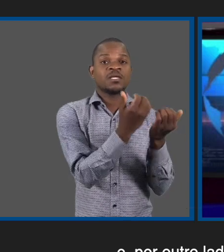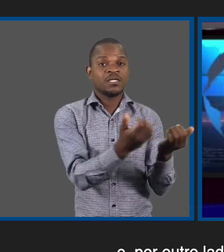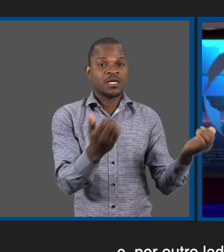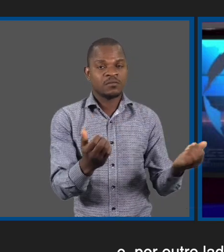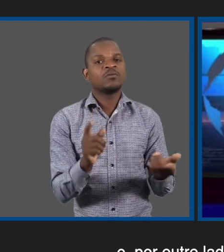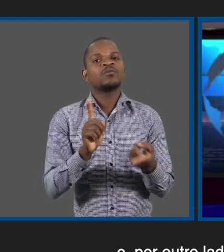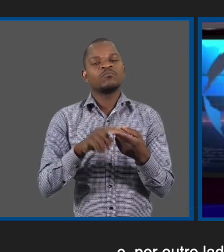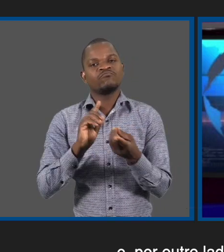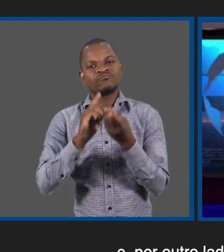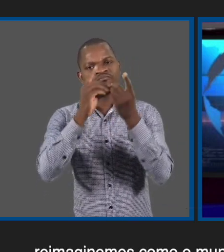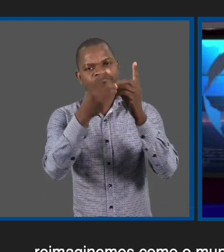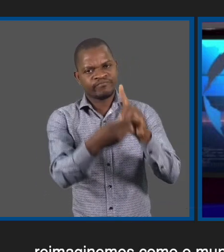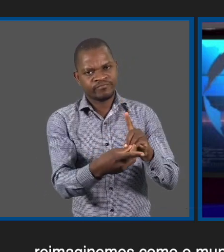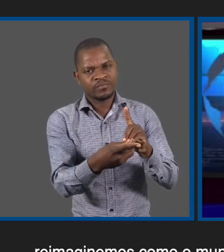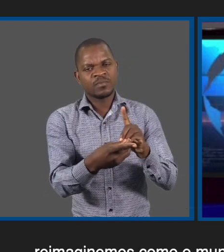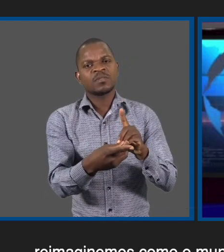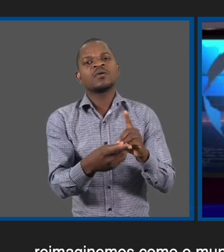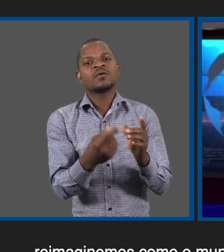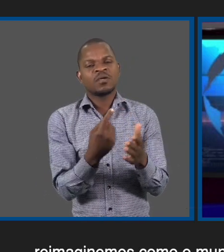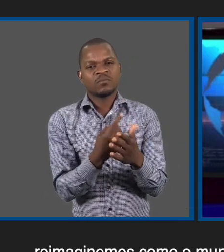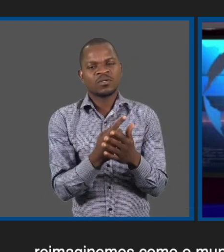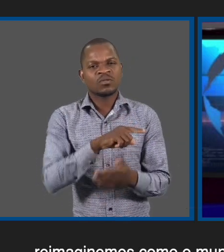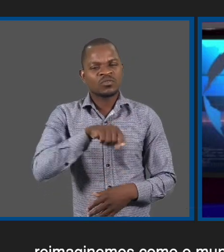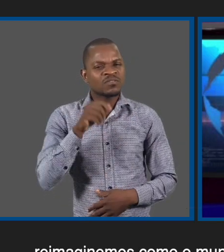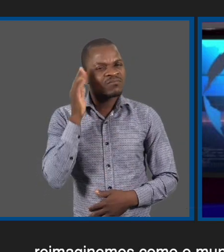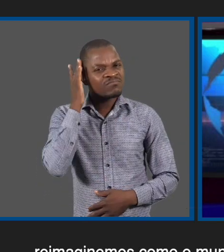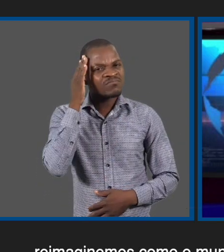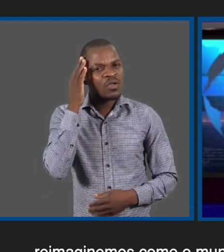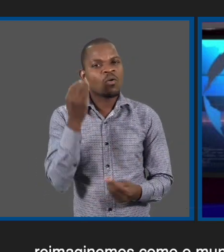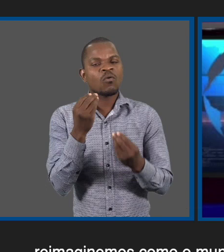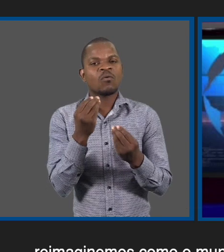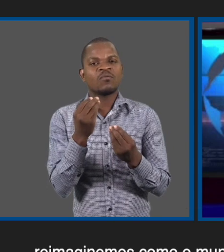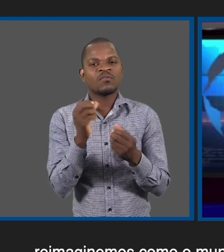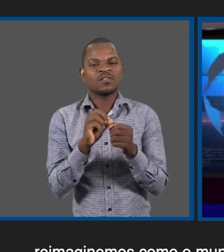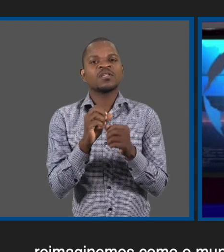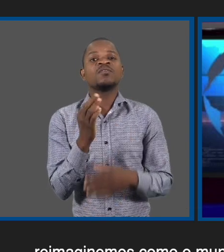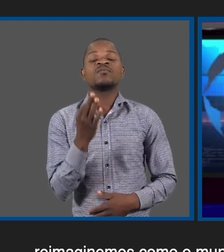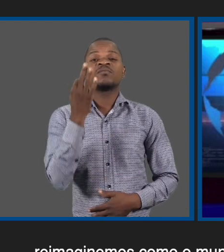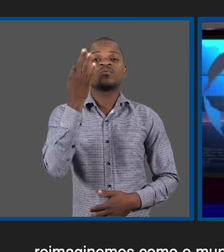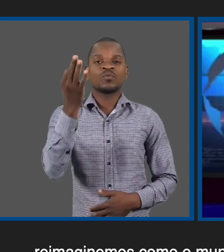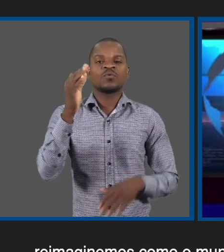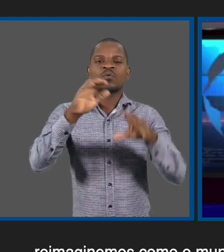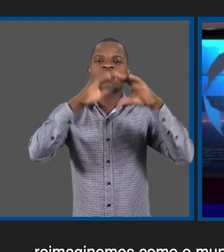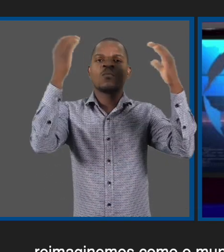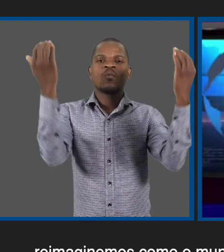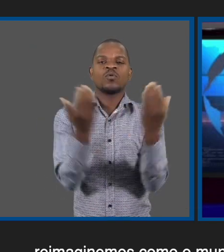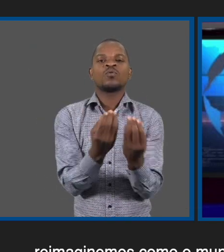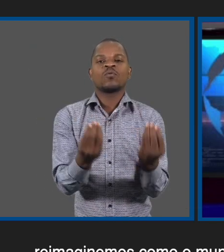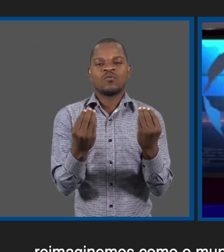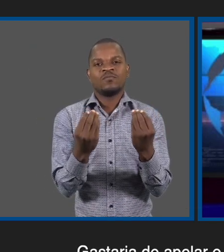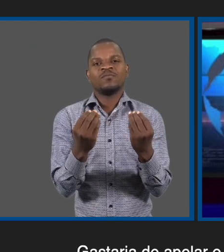próprias crianças, adolescentes, e todos nós, reimaginemos como é que o mundo será depois